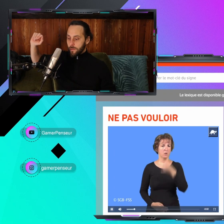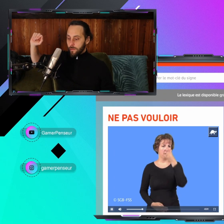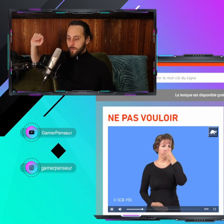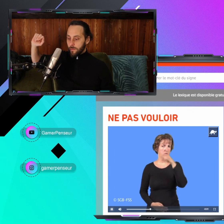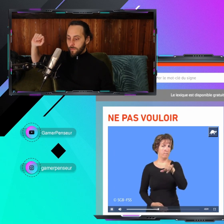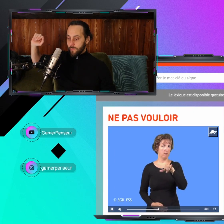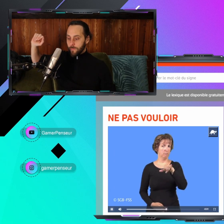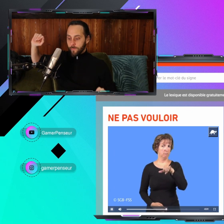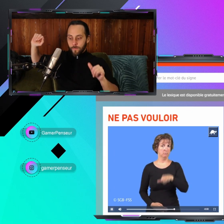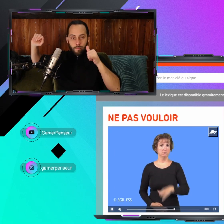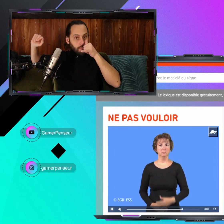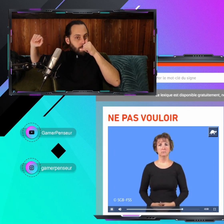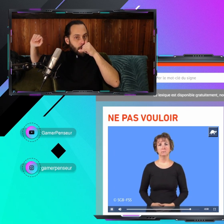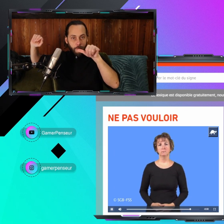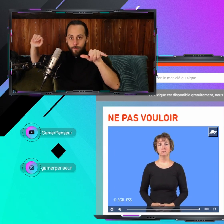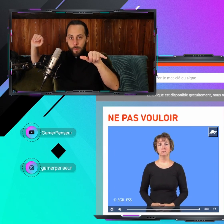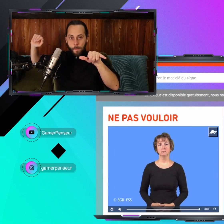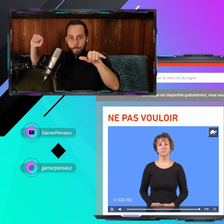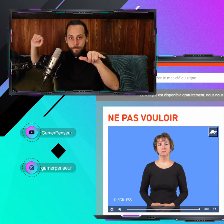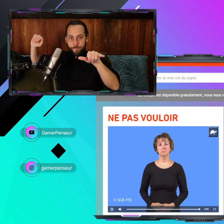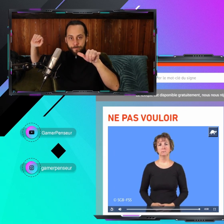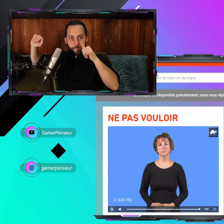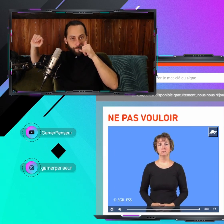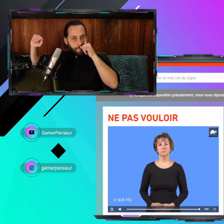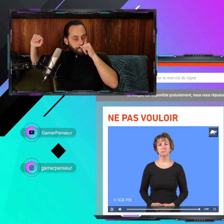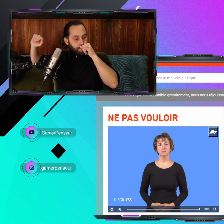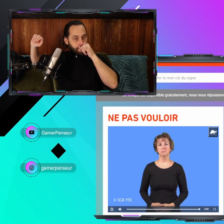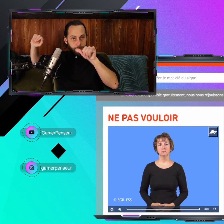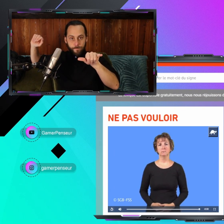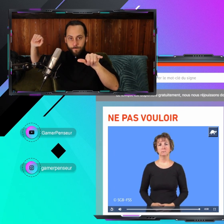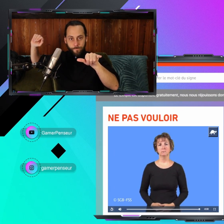signe, je veux pas.